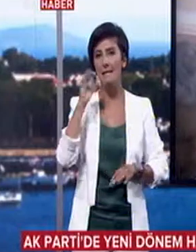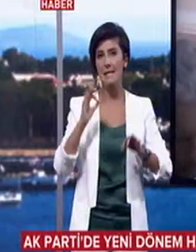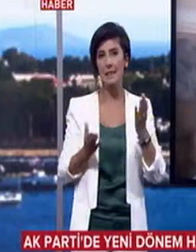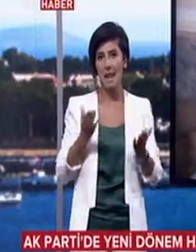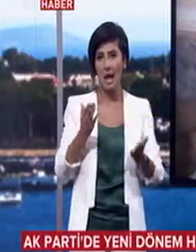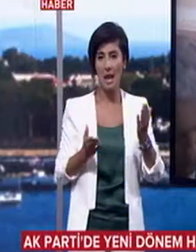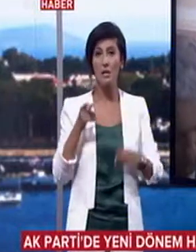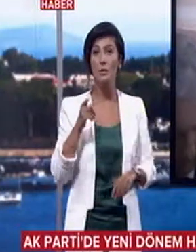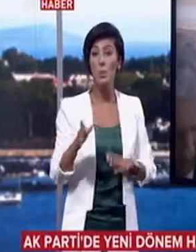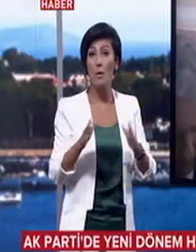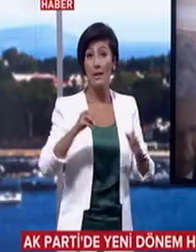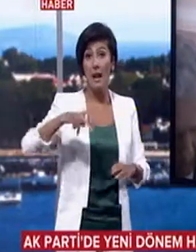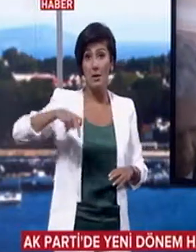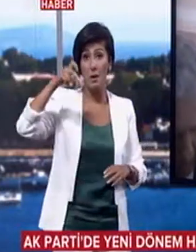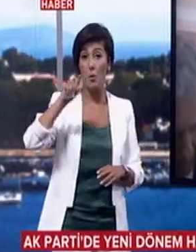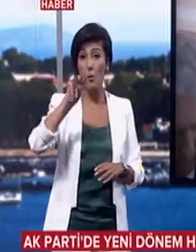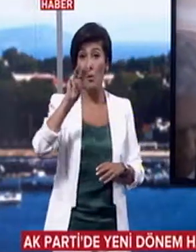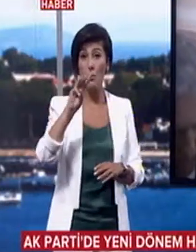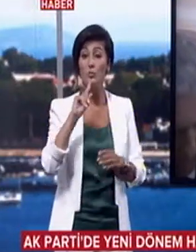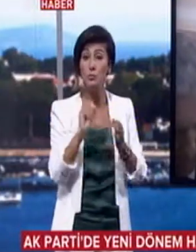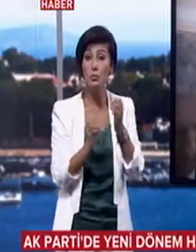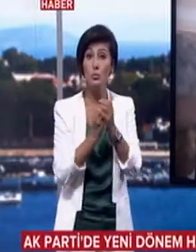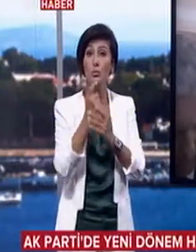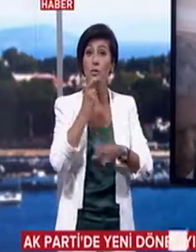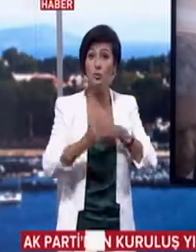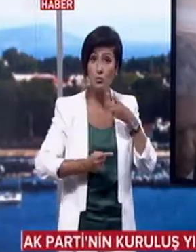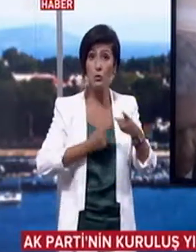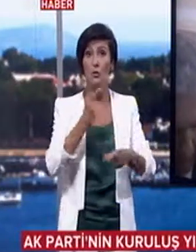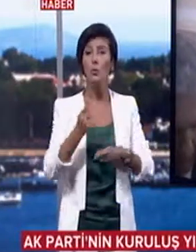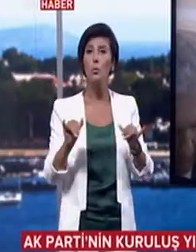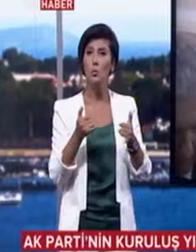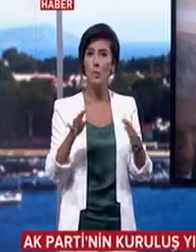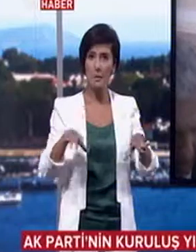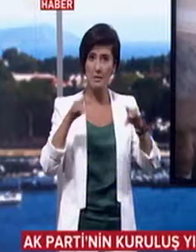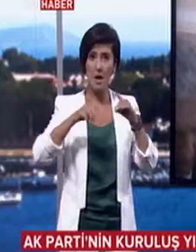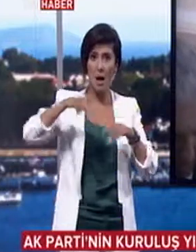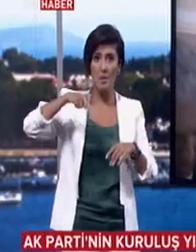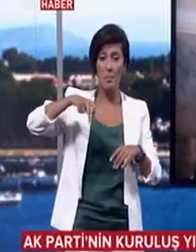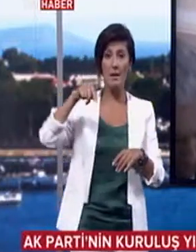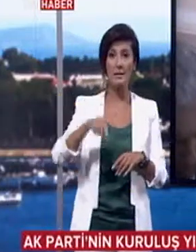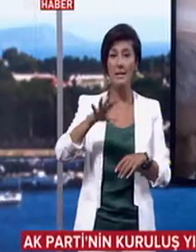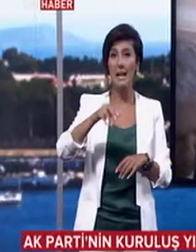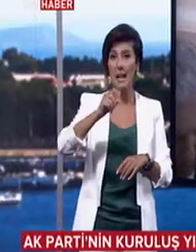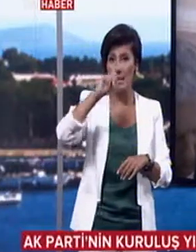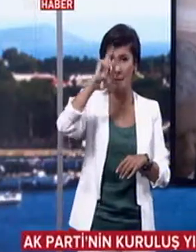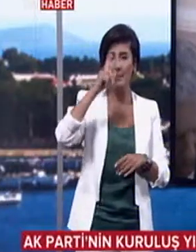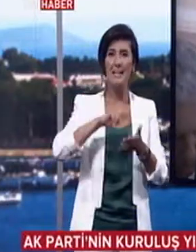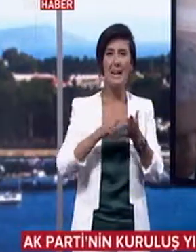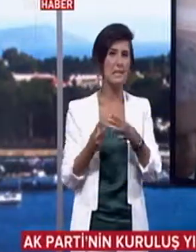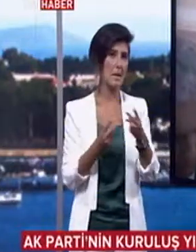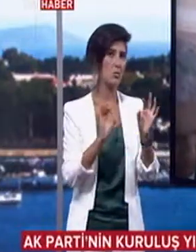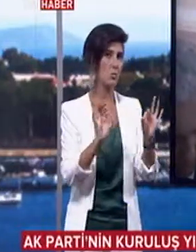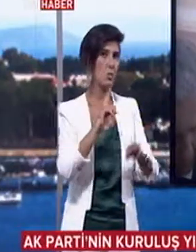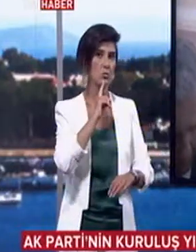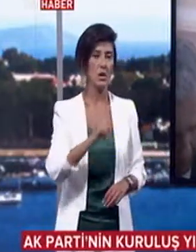sözleriyle değerlendirdi. Bu arada AK Parti 13. kuruluş yıl dönümünü de kutlamaya hazırlanıyor. AK Parti Genel Merkezi'nde bir resepsiyon